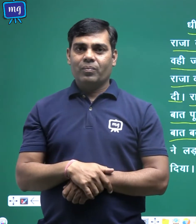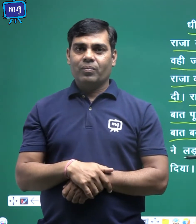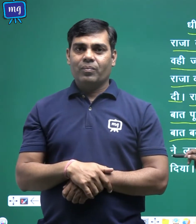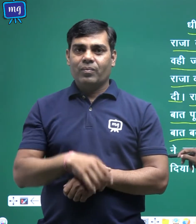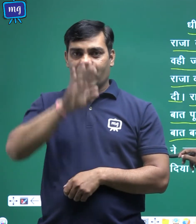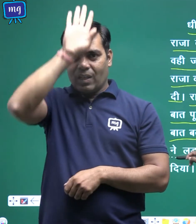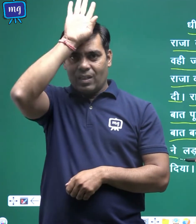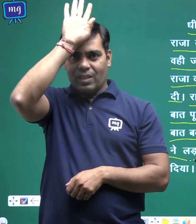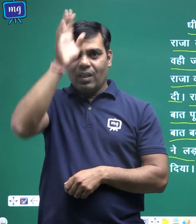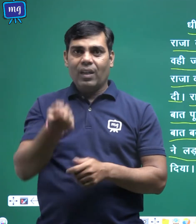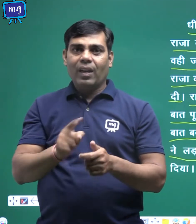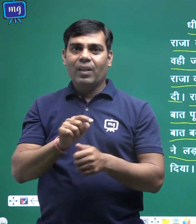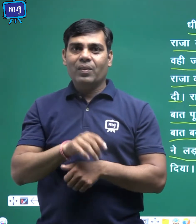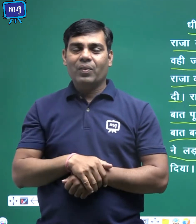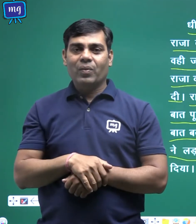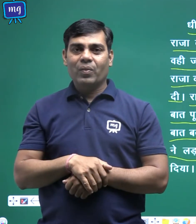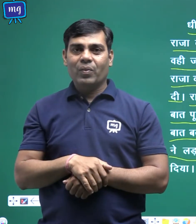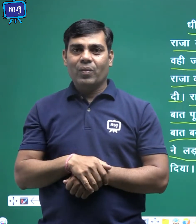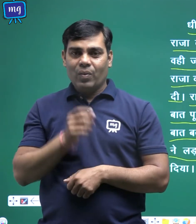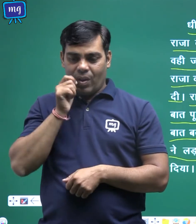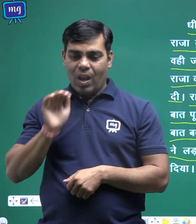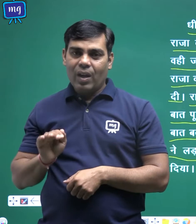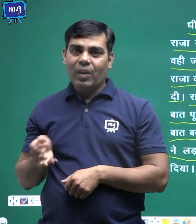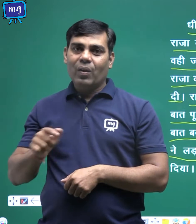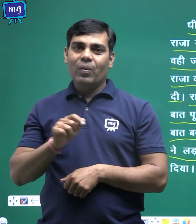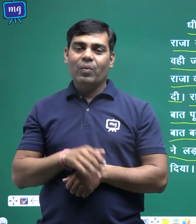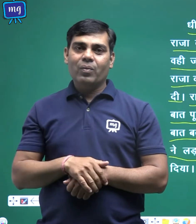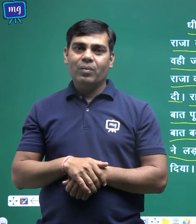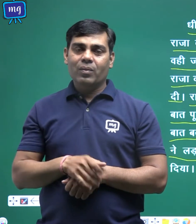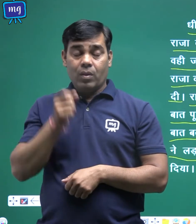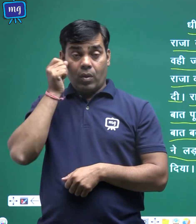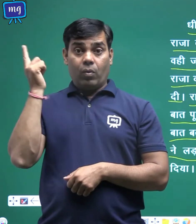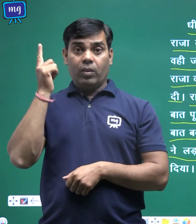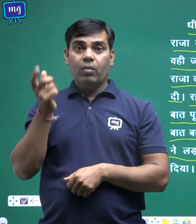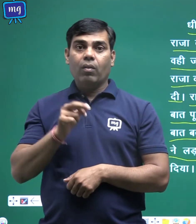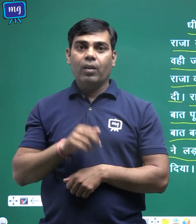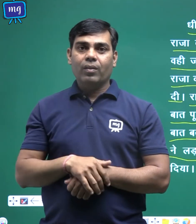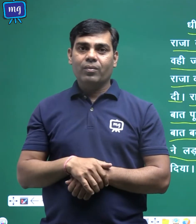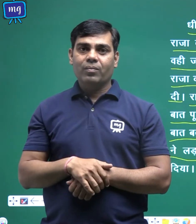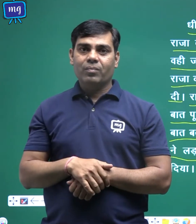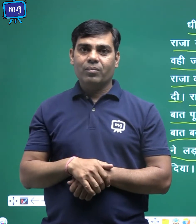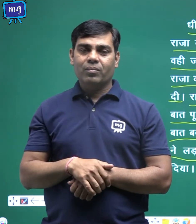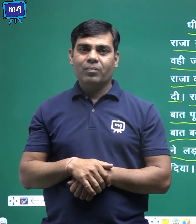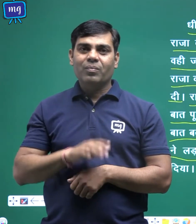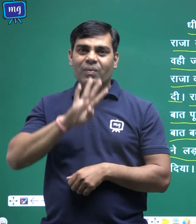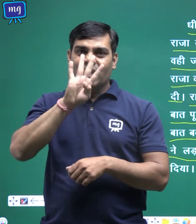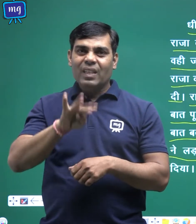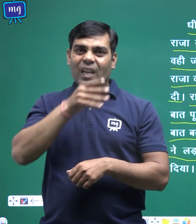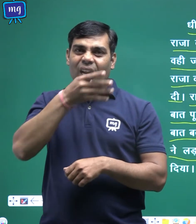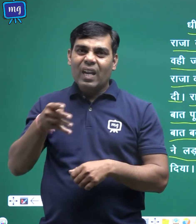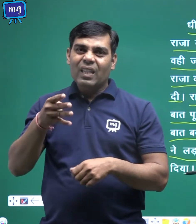राजा ने लड़के को गुस्सा होकर कैद खाने